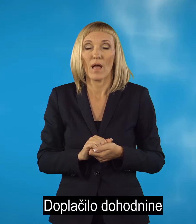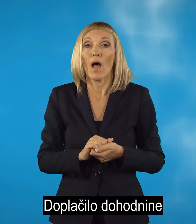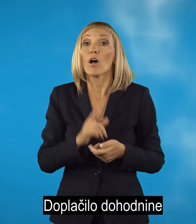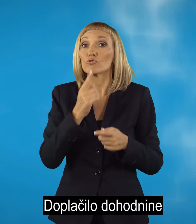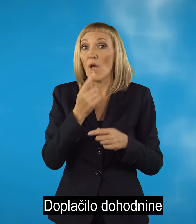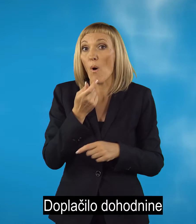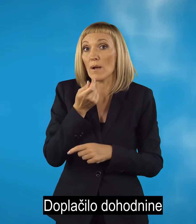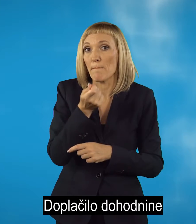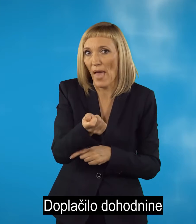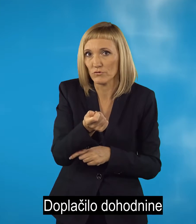Doplačilo dohodnine.